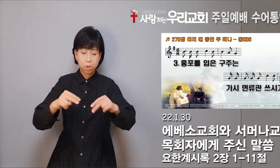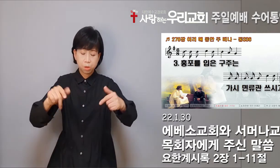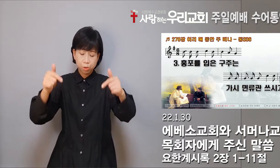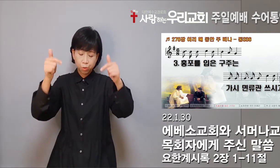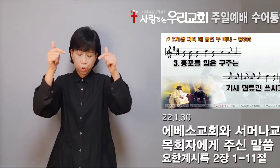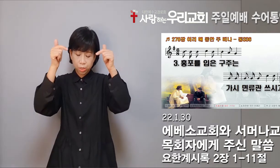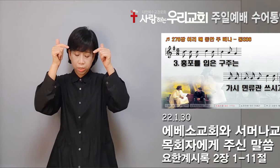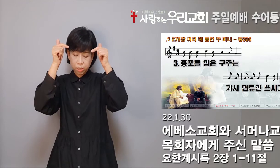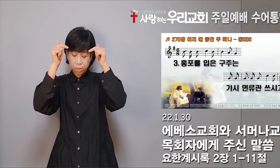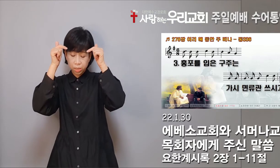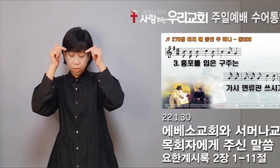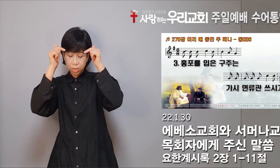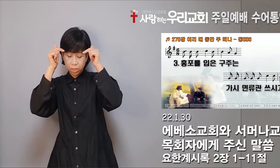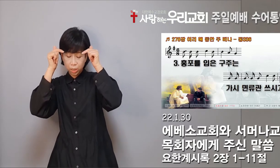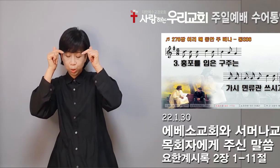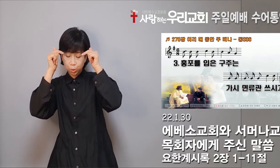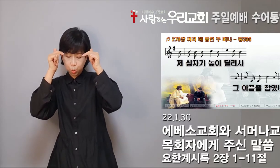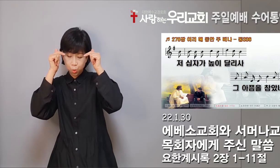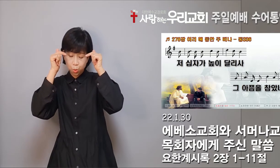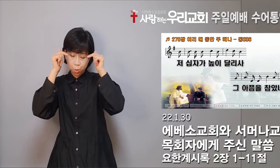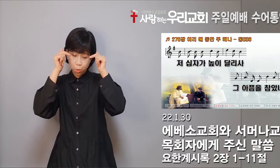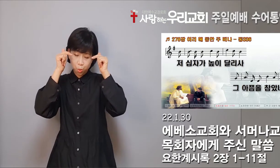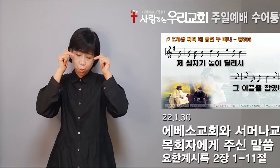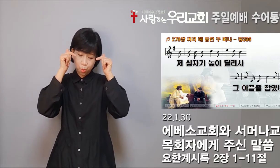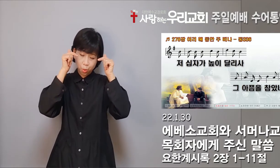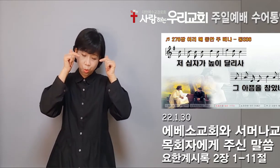면류관 쓰시고